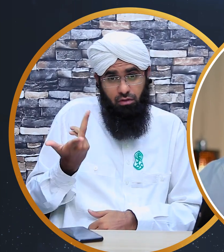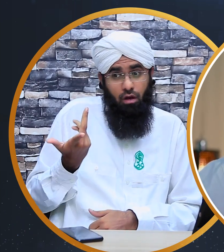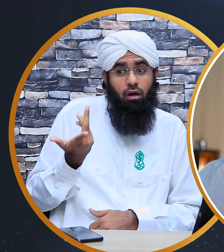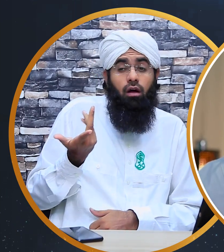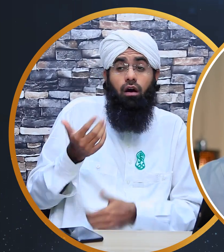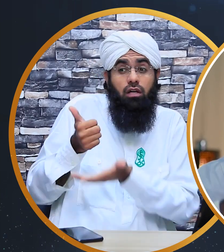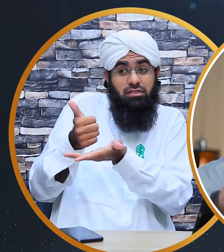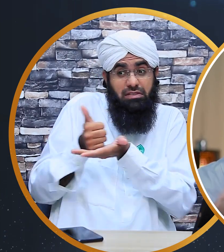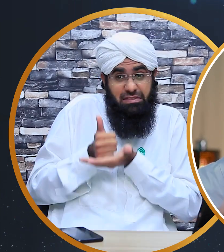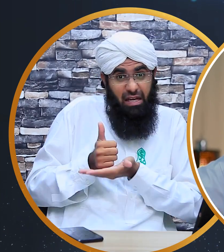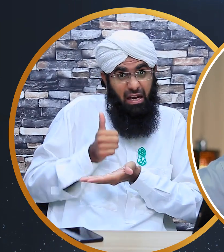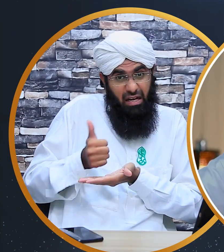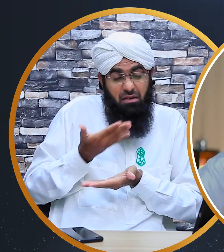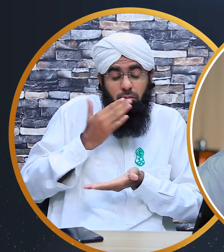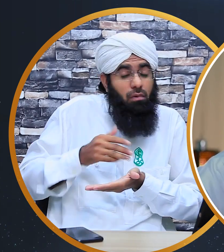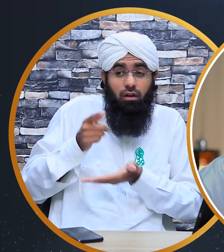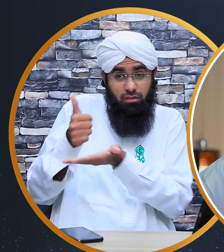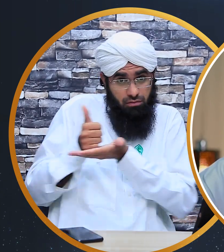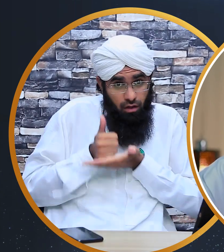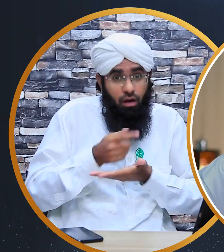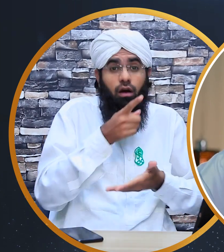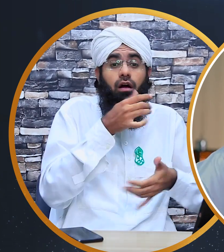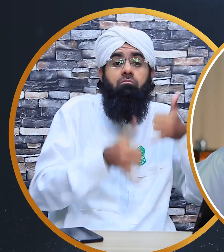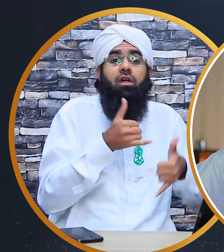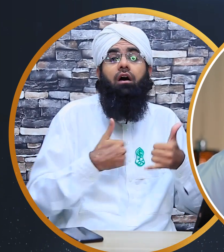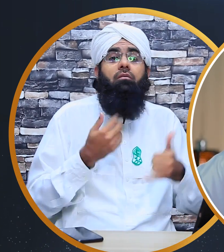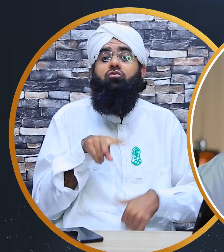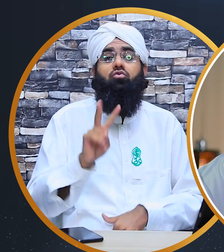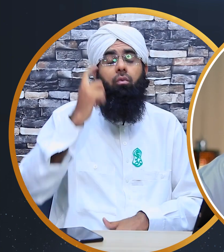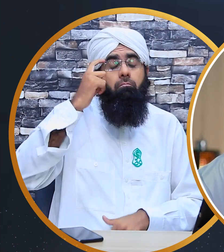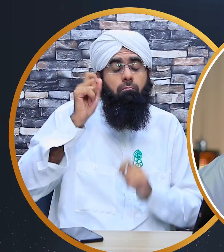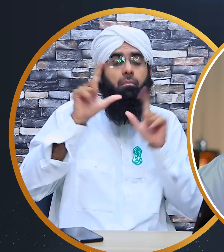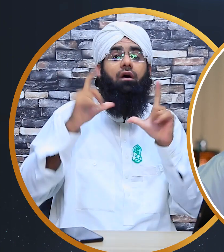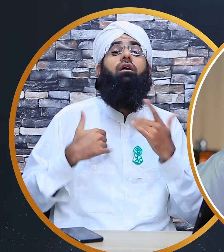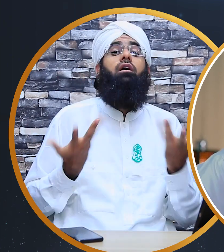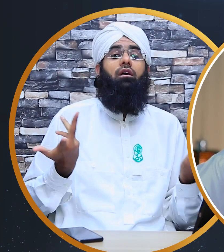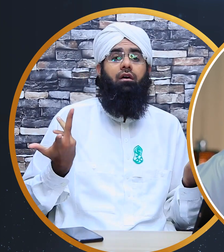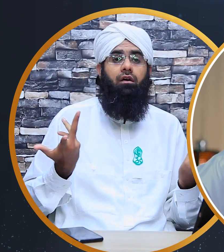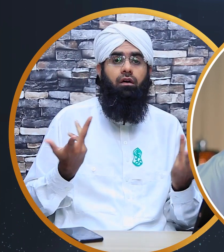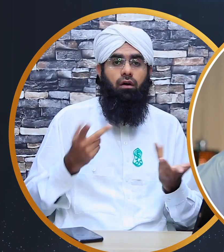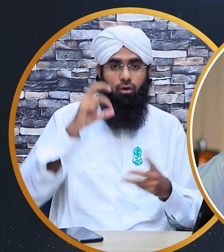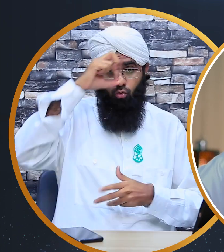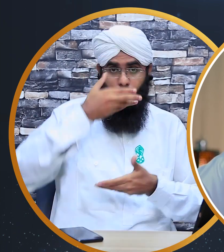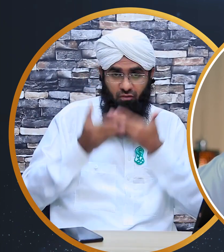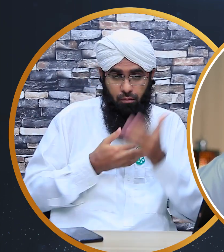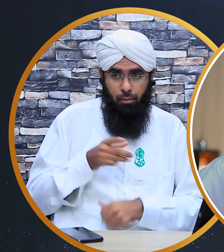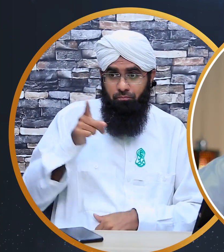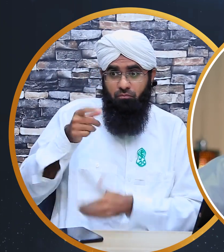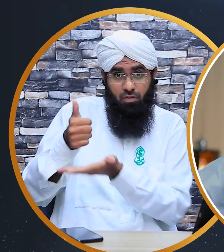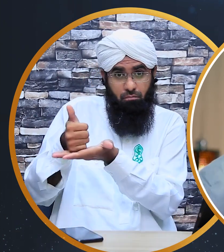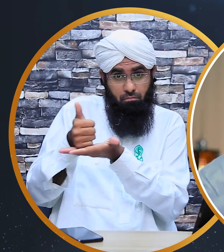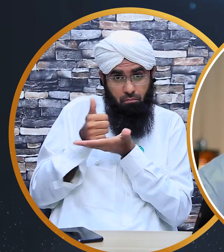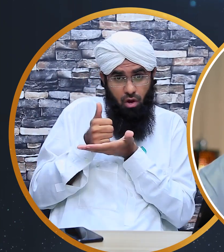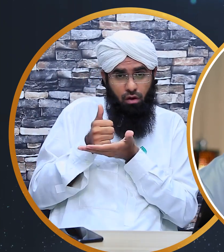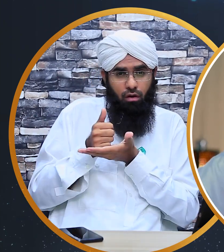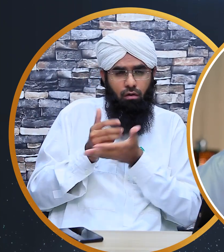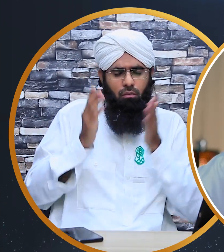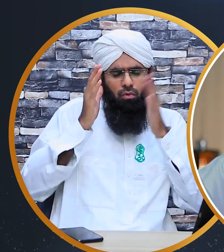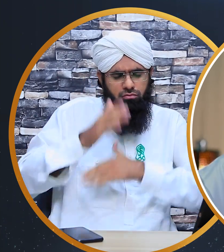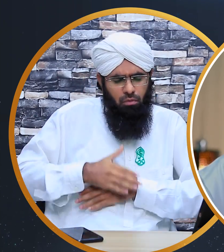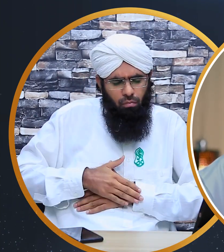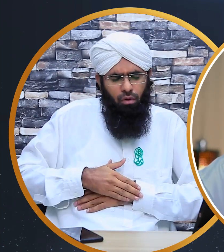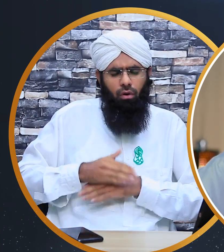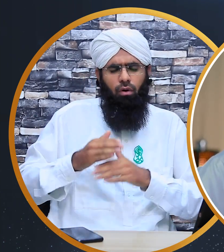عطا کی ہے یا یہ ہماری آزمائش ہے؟ علماء نے بڑا پیارا جواب دیا کہ جو نعمت تمہیں ملے اور تمہیں اللہ سے قریب کر